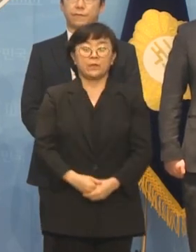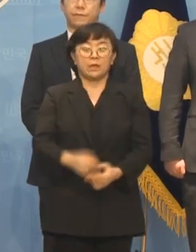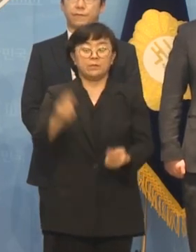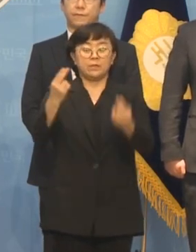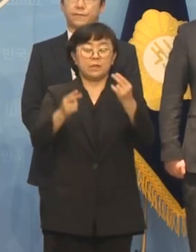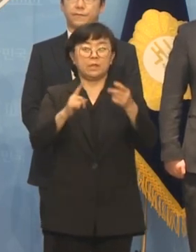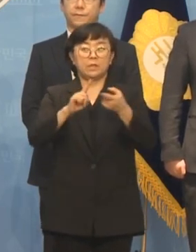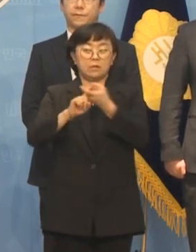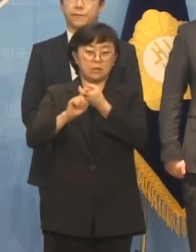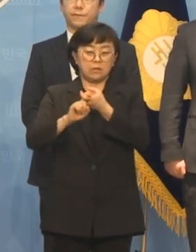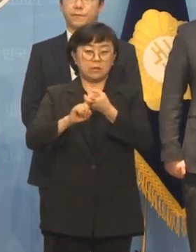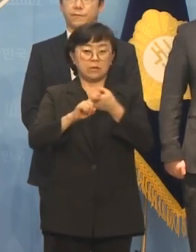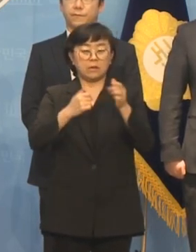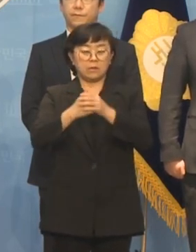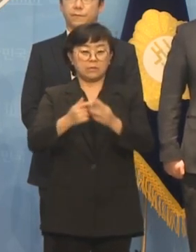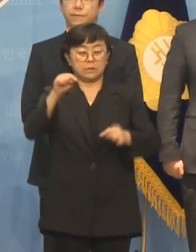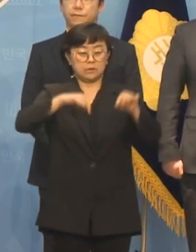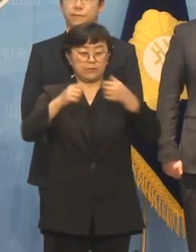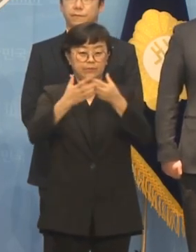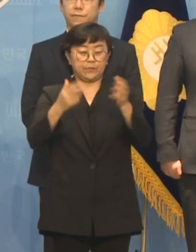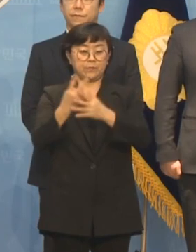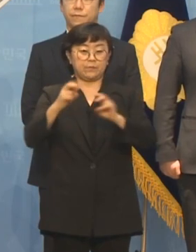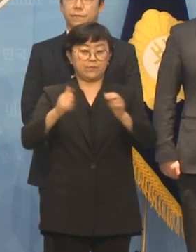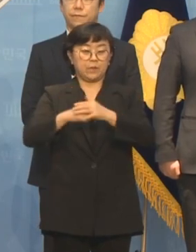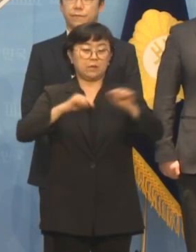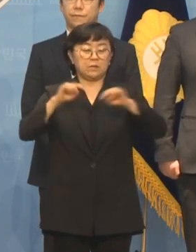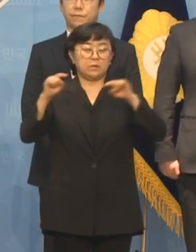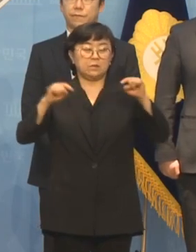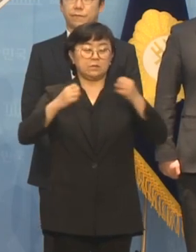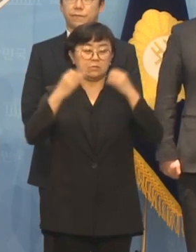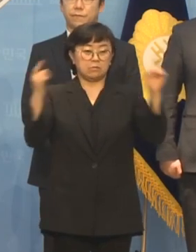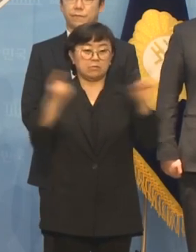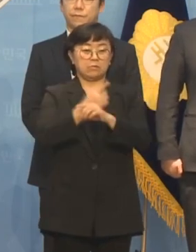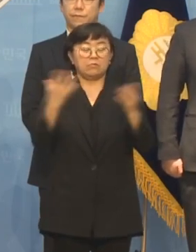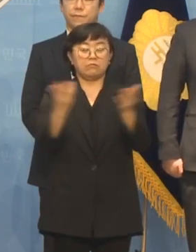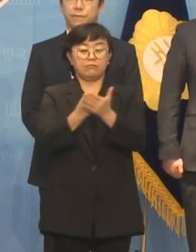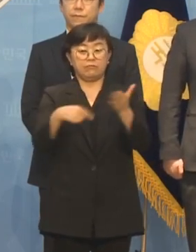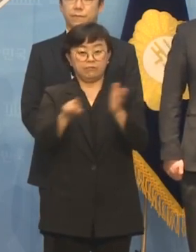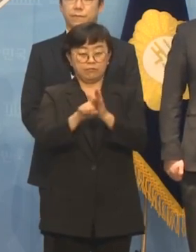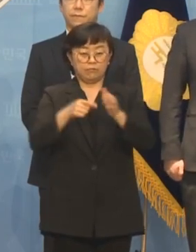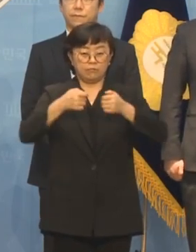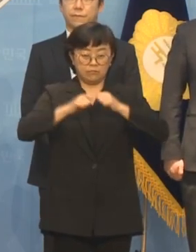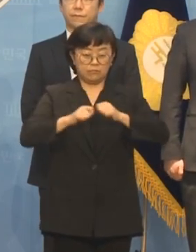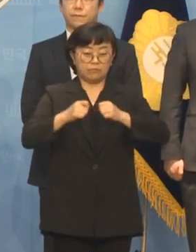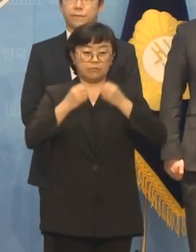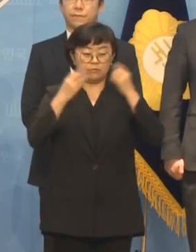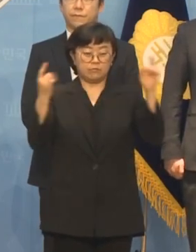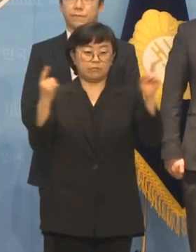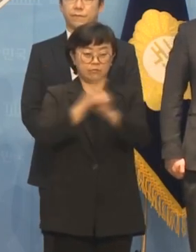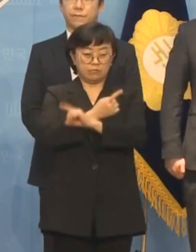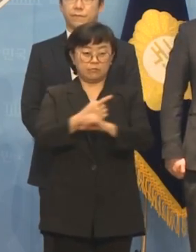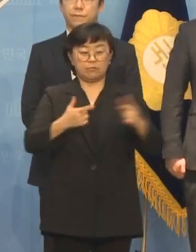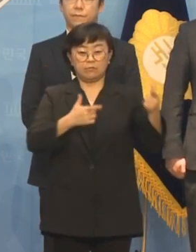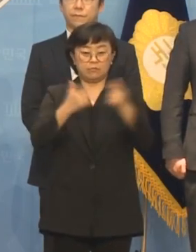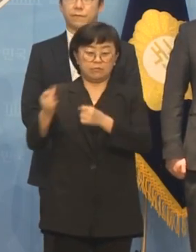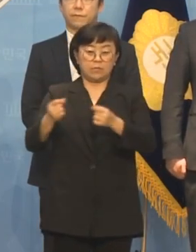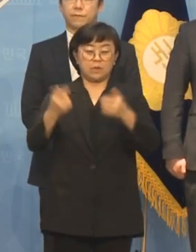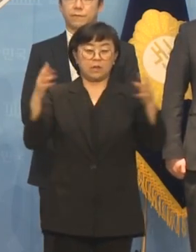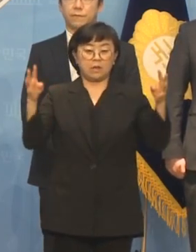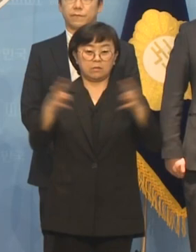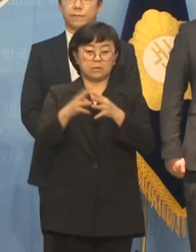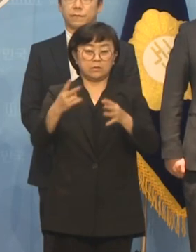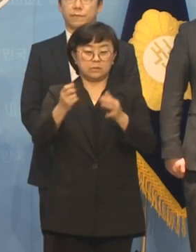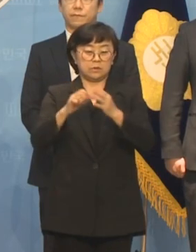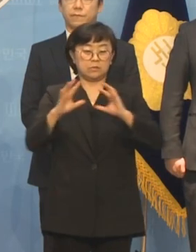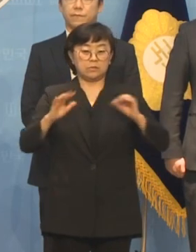비례연합정당은 반드시 22대 총선에서 정치개혁 완수를 포함한 구체적인 개혁과제를 공통으로 합의하고 22대